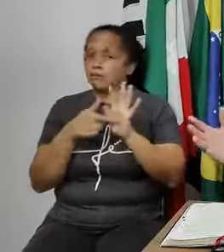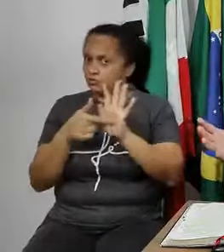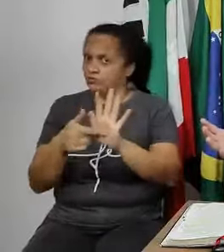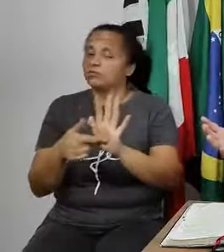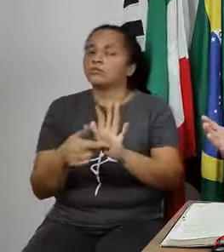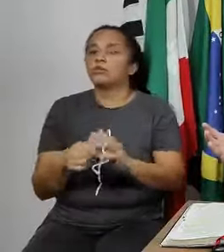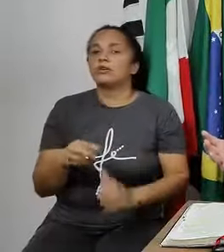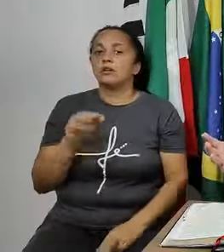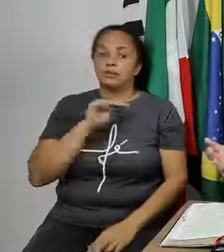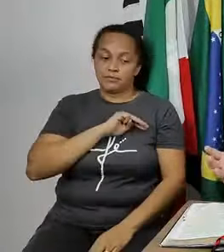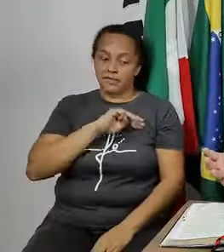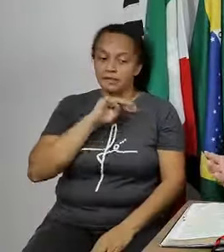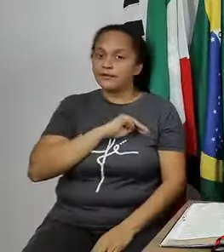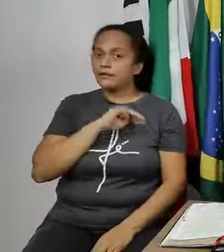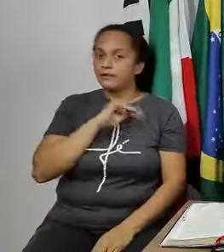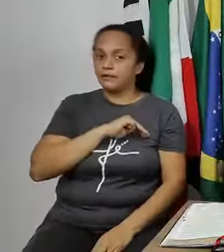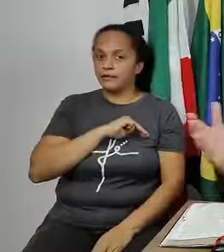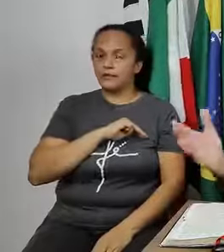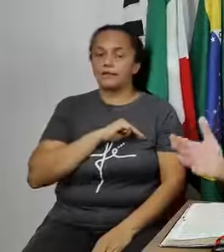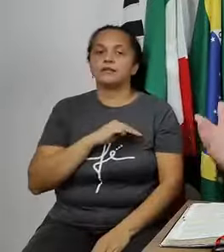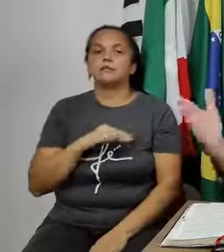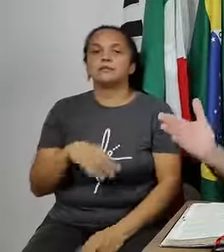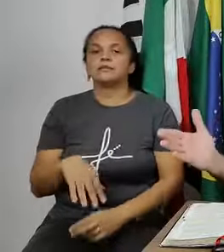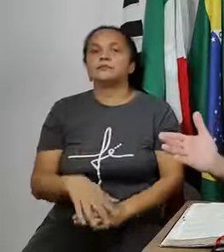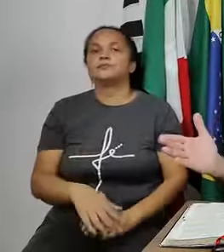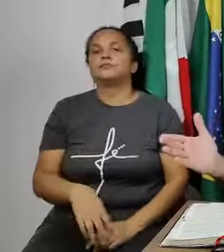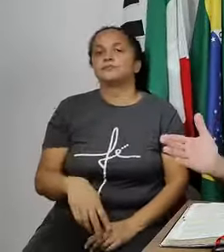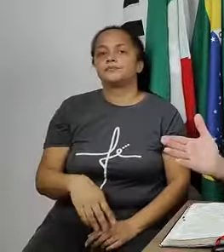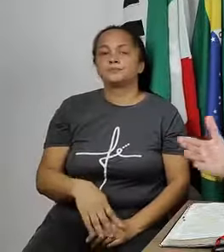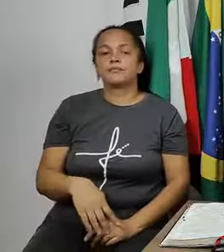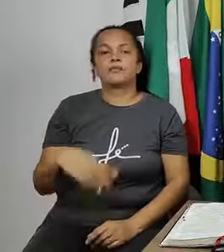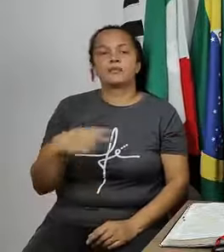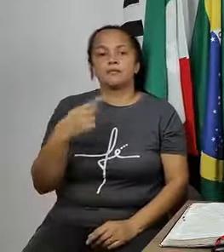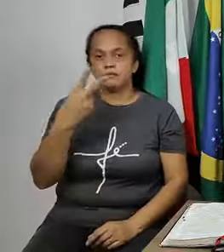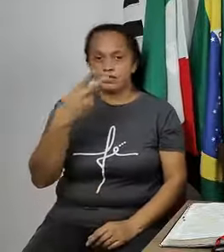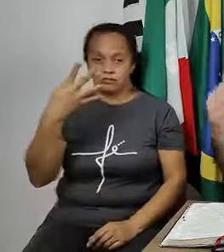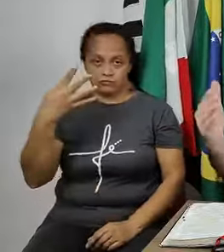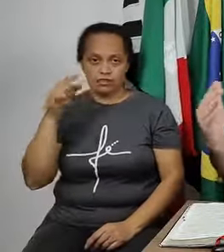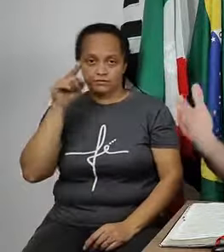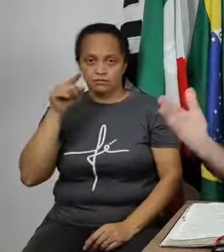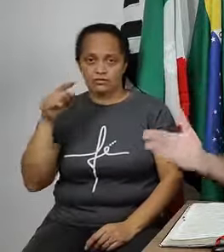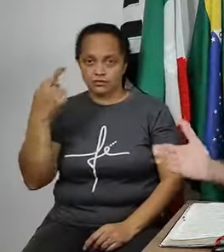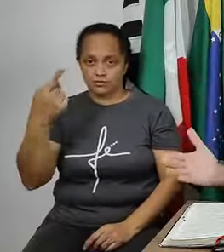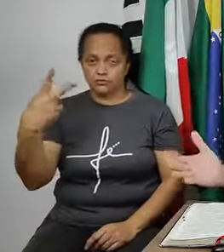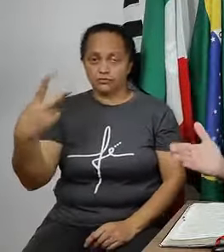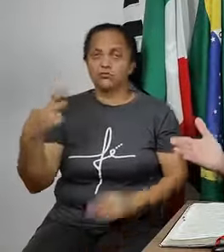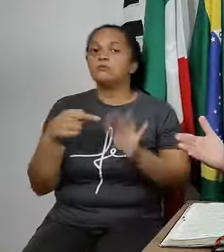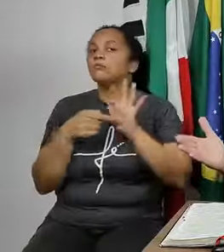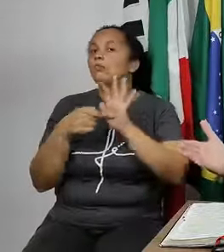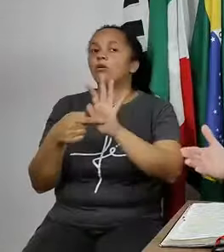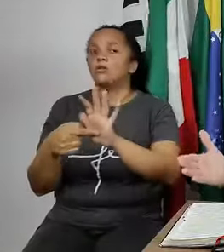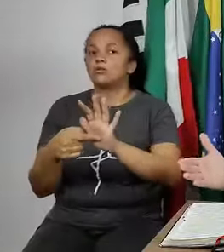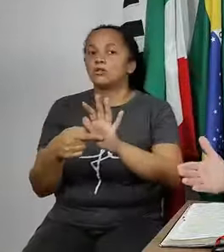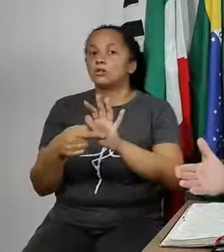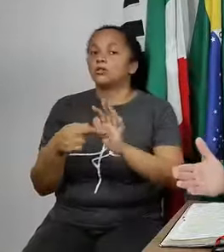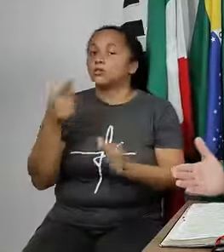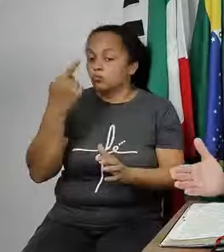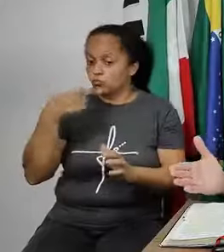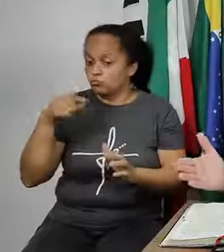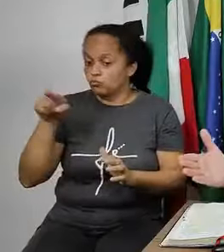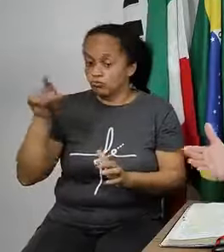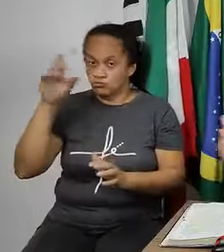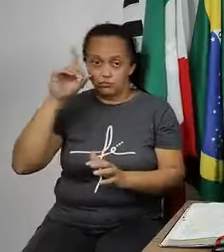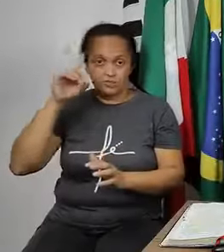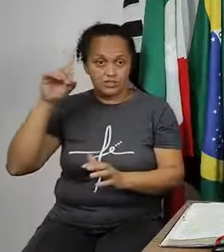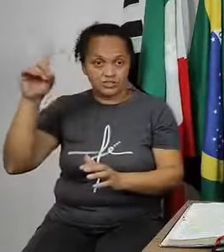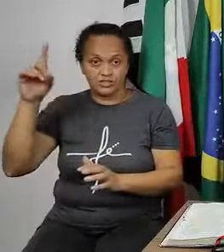Nos últimos dias, o amor de quase todos irá se esfriar. Olha o alerta para nós,